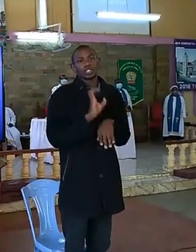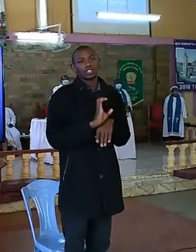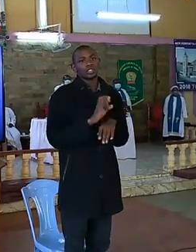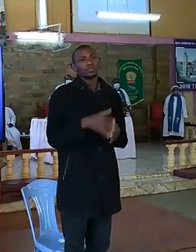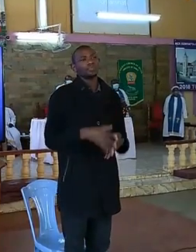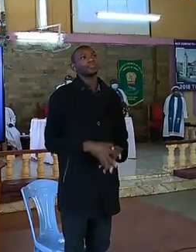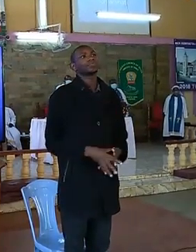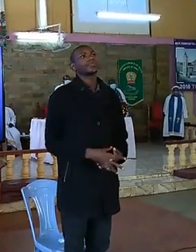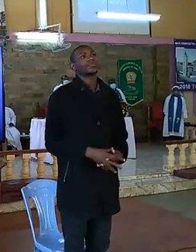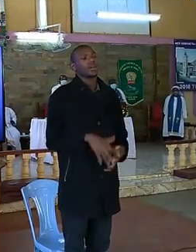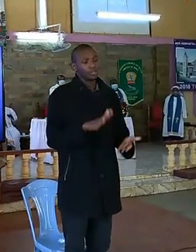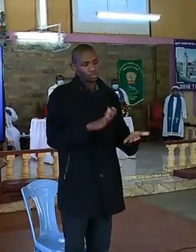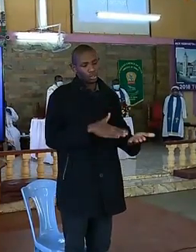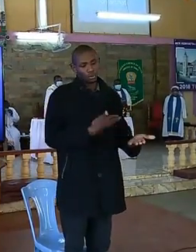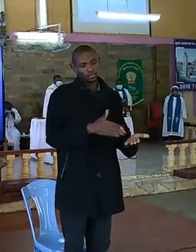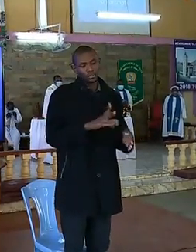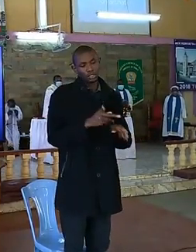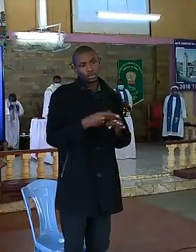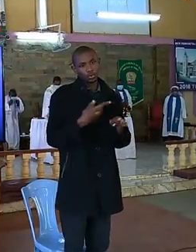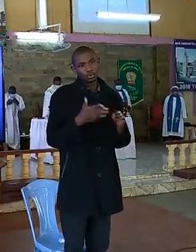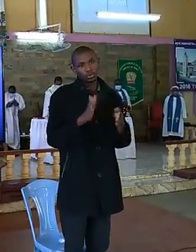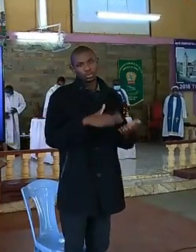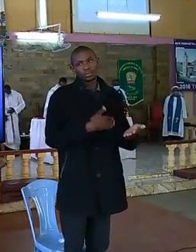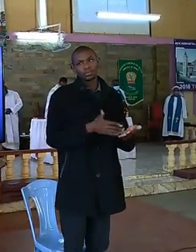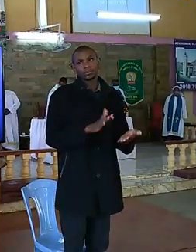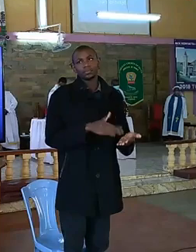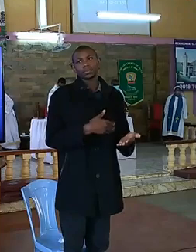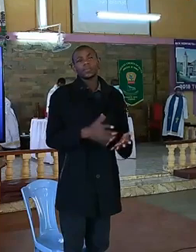indo ciaku na ũcio kwaya